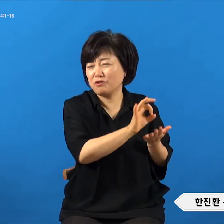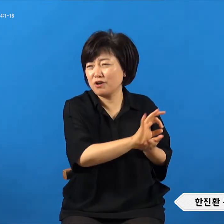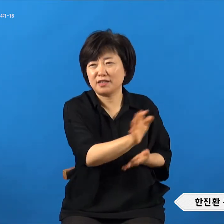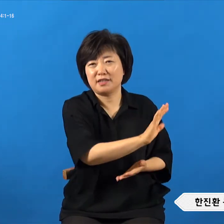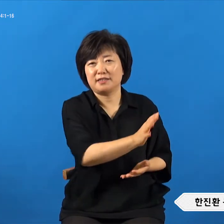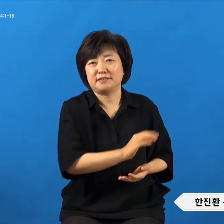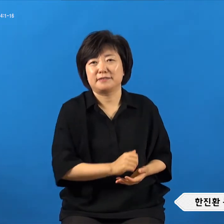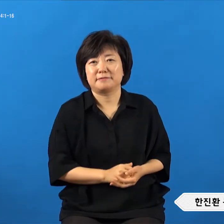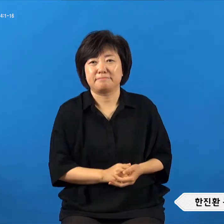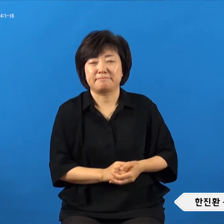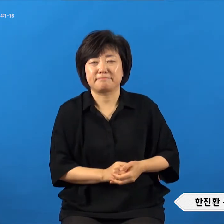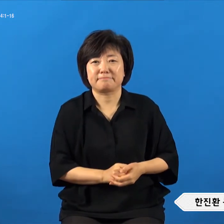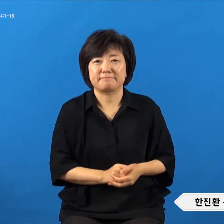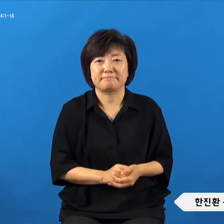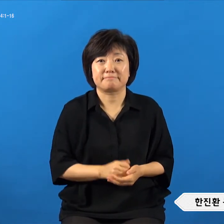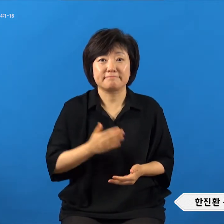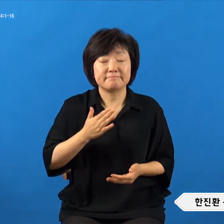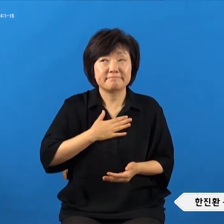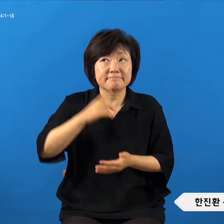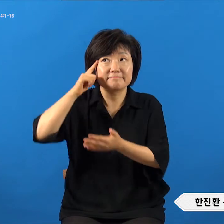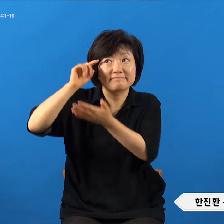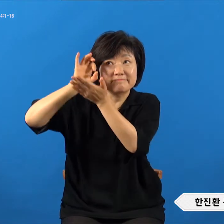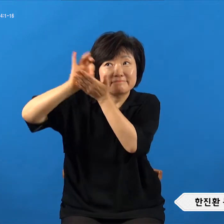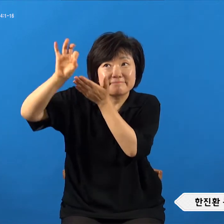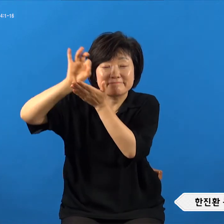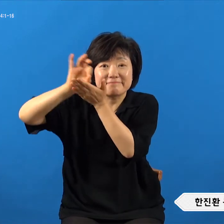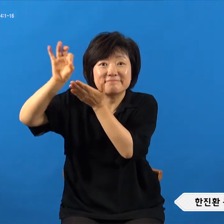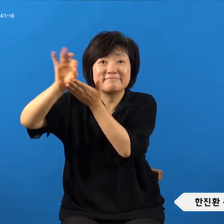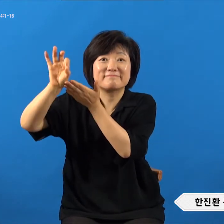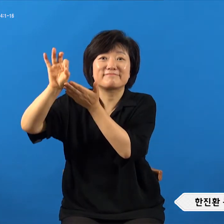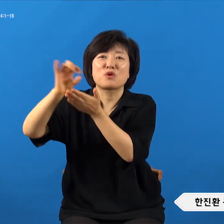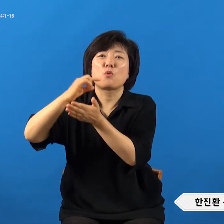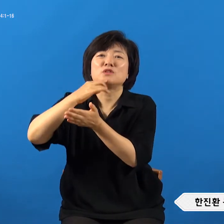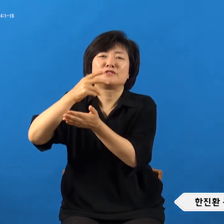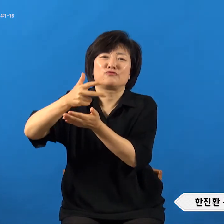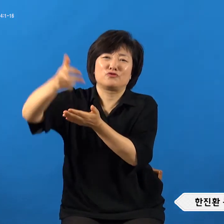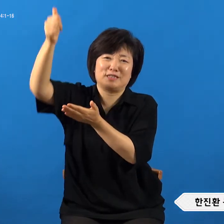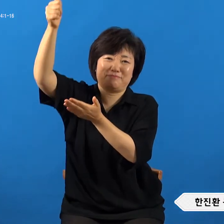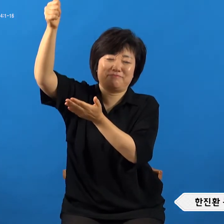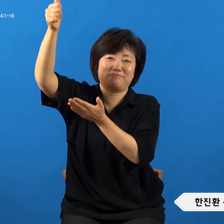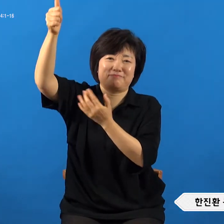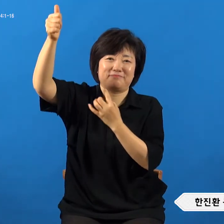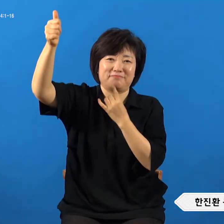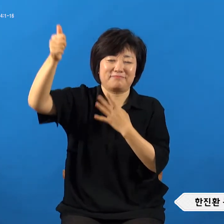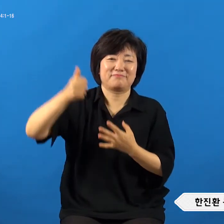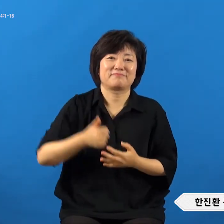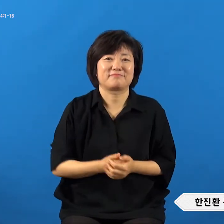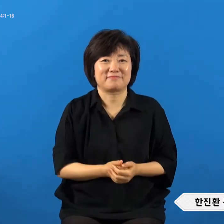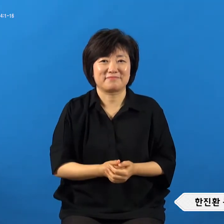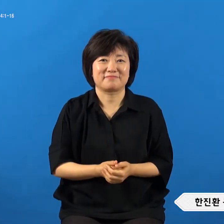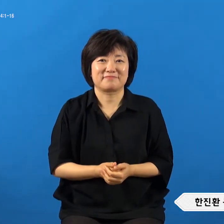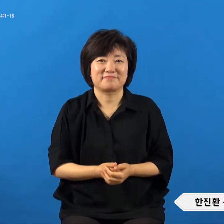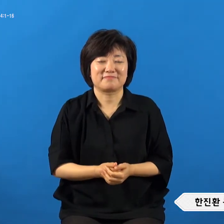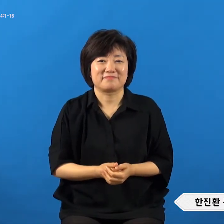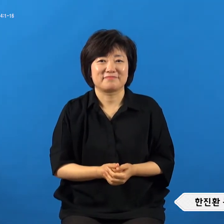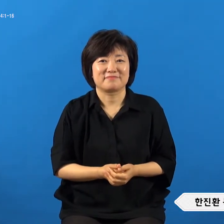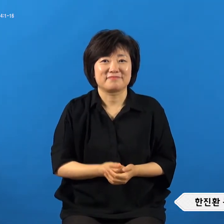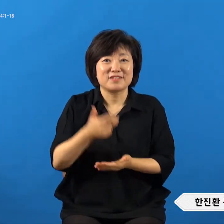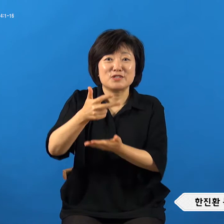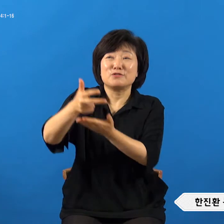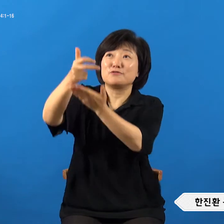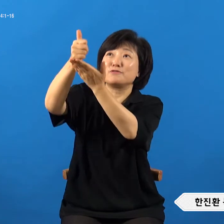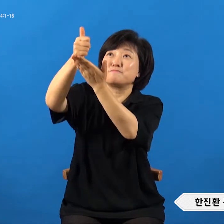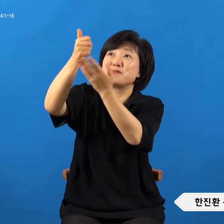않는다는 말입니다. 우리가 신경 써야 할 대상은 오직 주님, 주님밖에 없습니다.